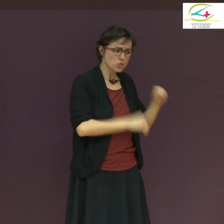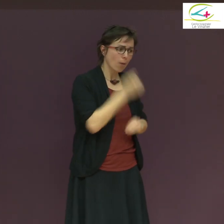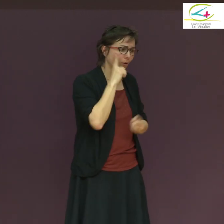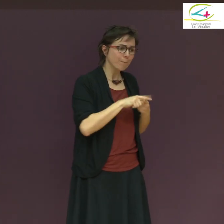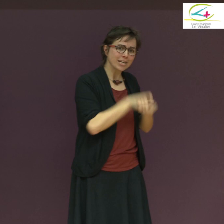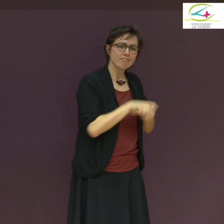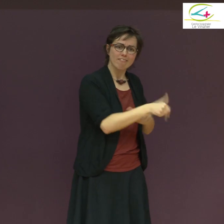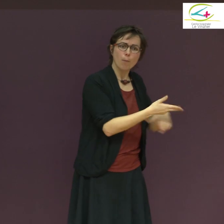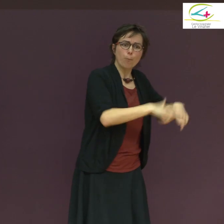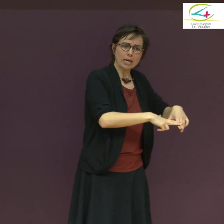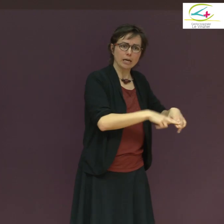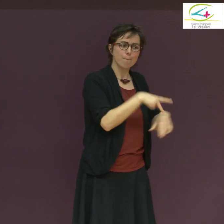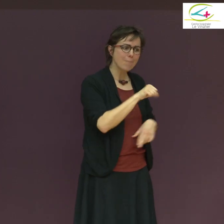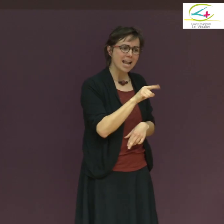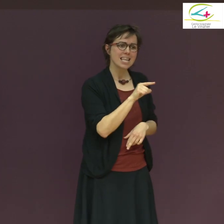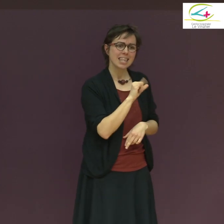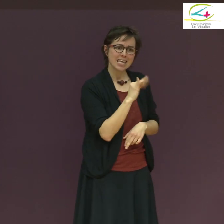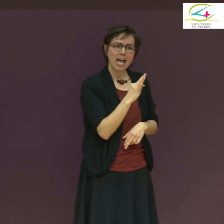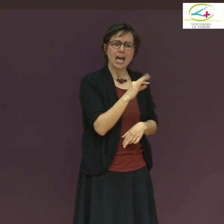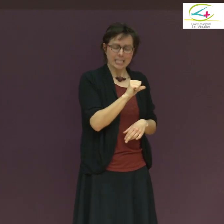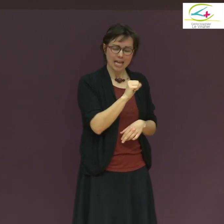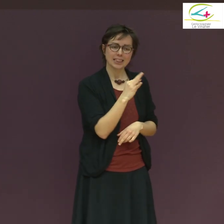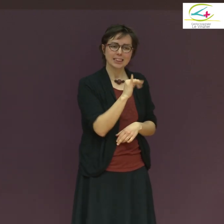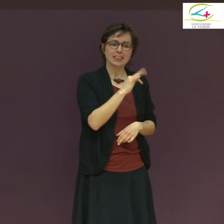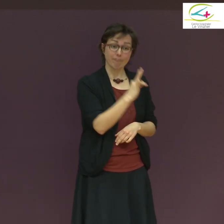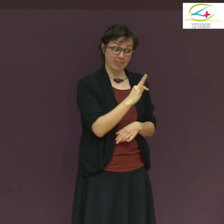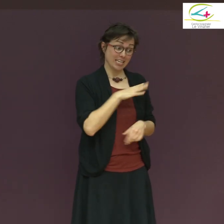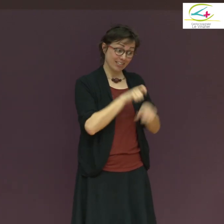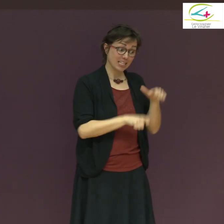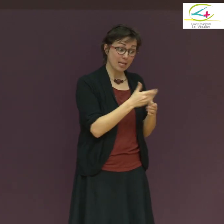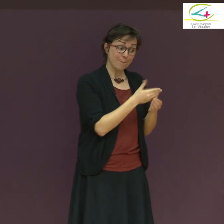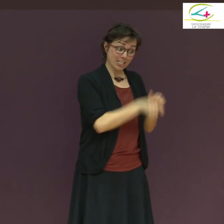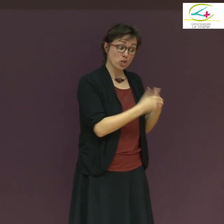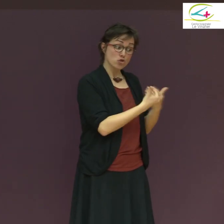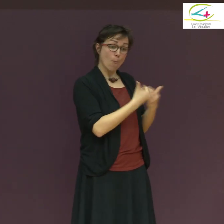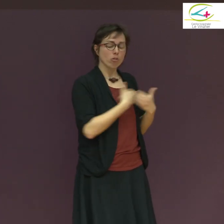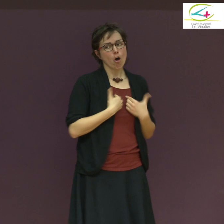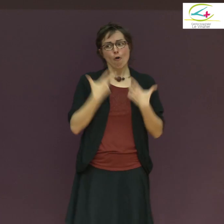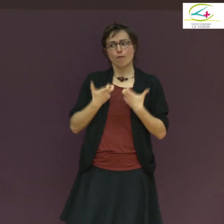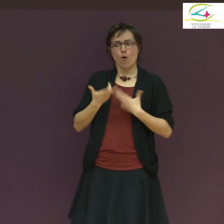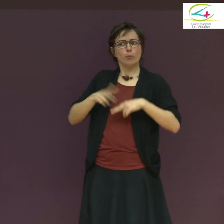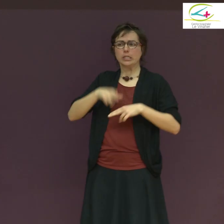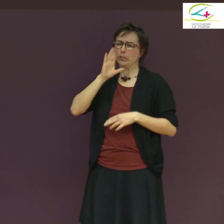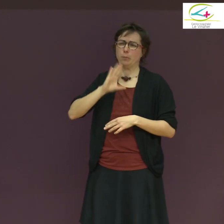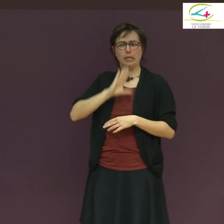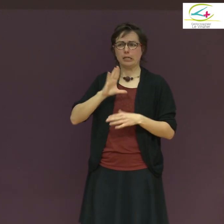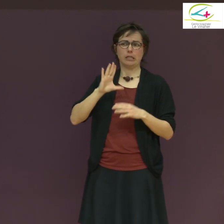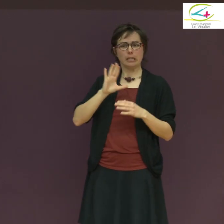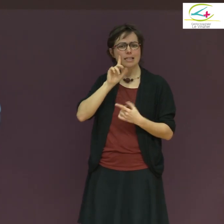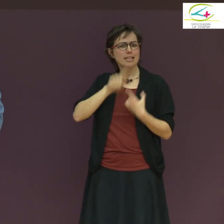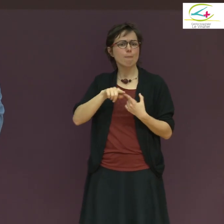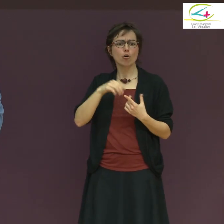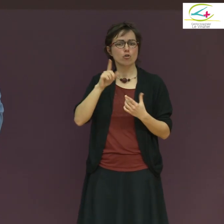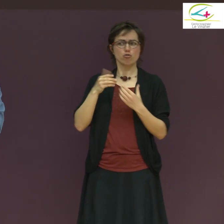autre vie, j'ai travaillé aux soins palliatifs et on avait des demandes d'euthanasie. Alors là aussi, il y a beaucoup, beaucoup de confusion entre